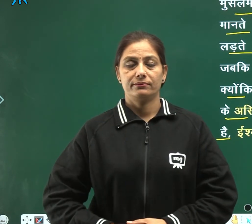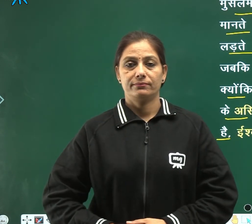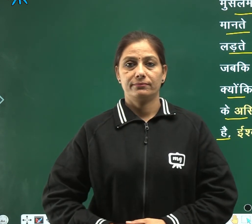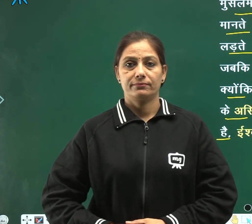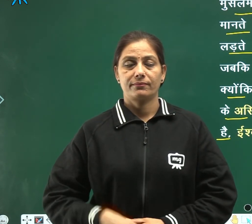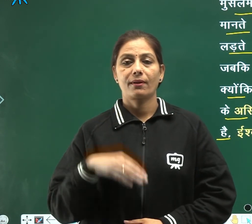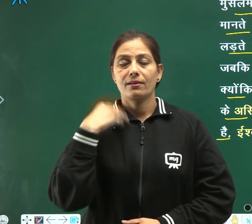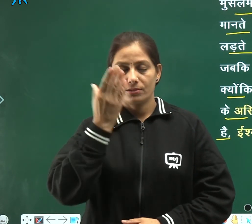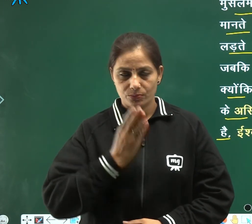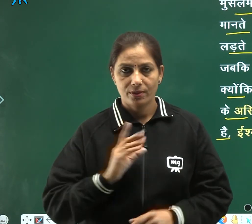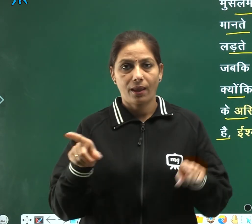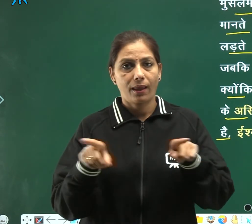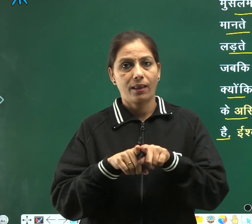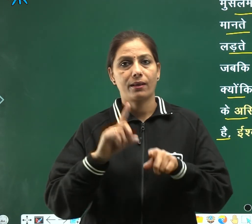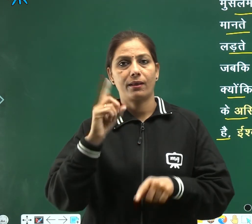ईश्वर एक है,